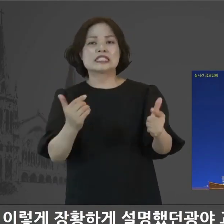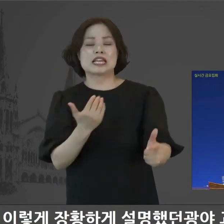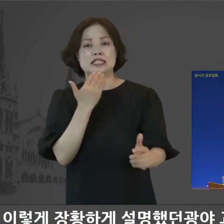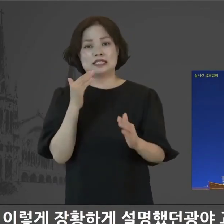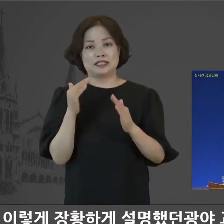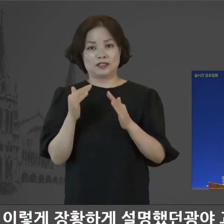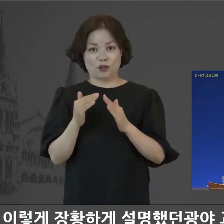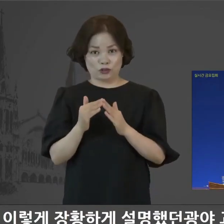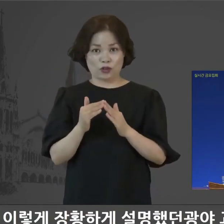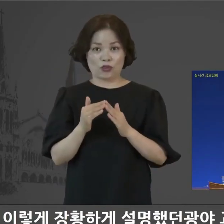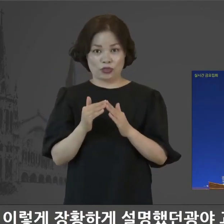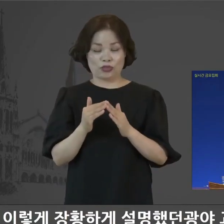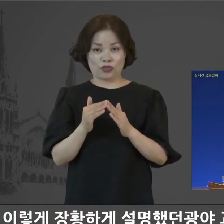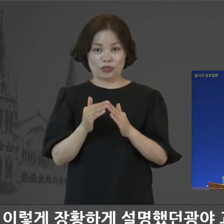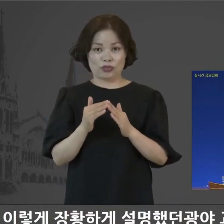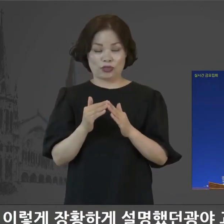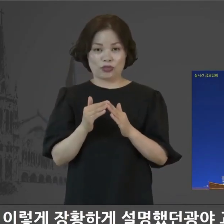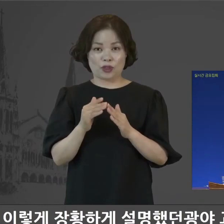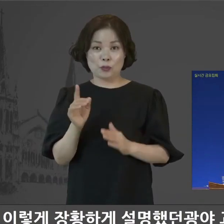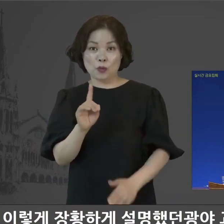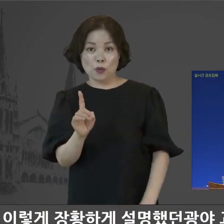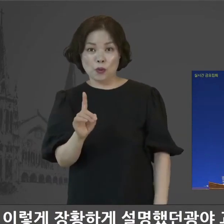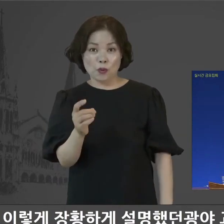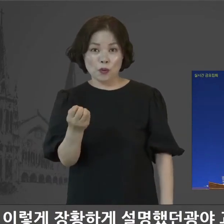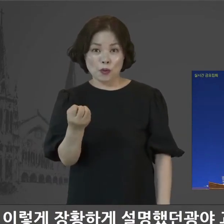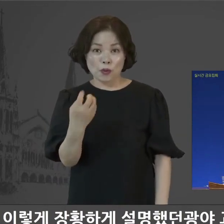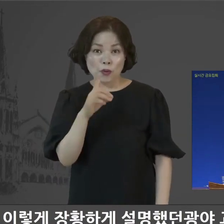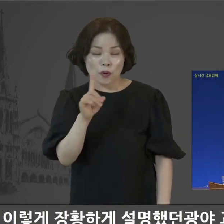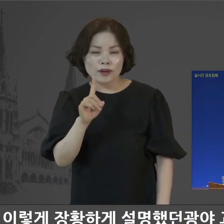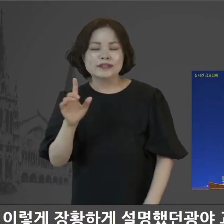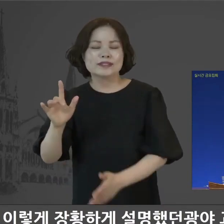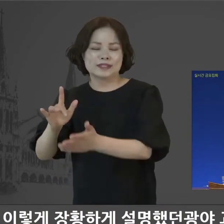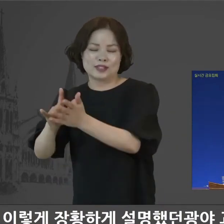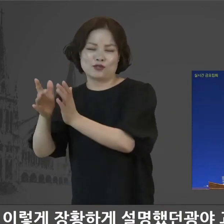성전, 무엇을 가리키죠?